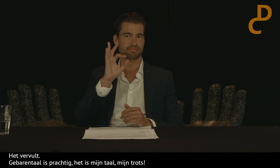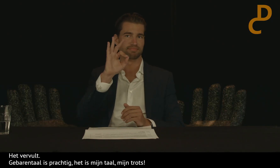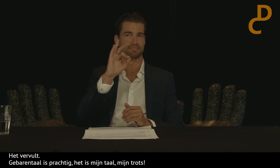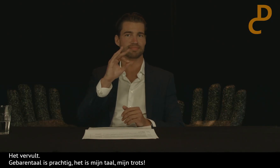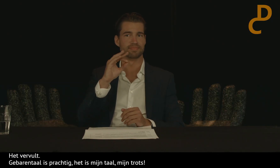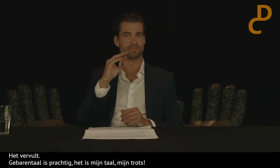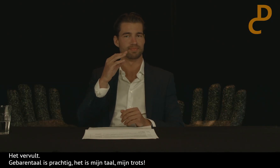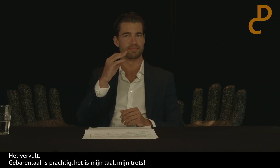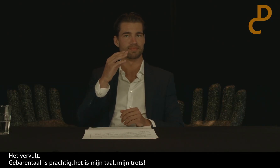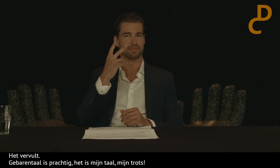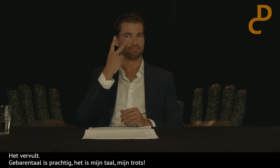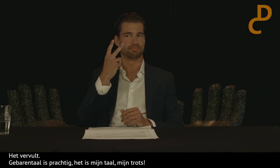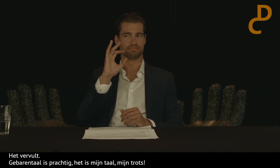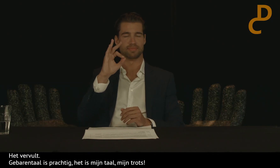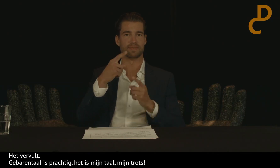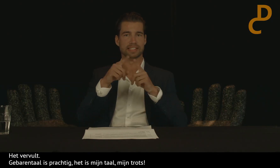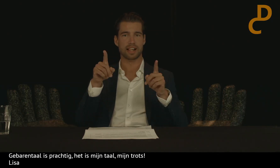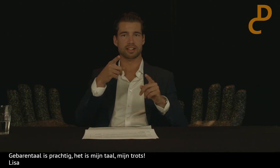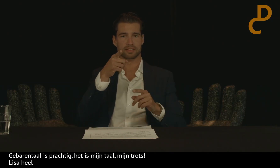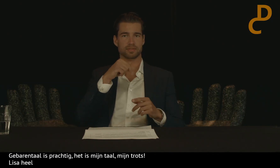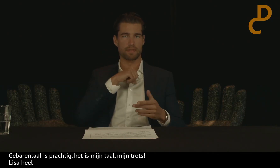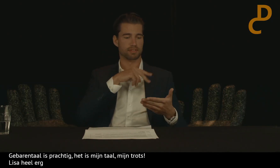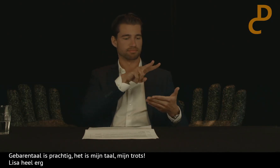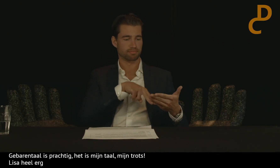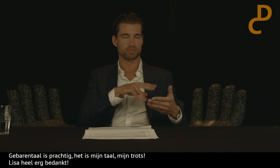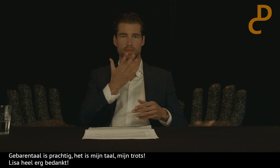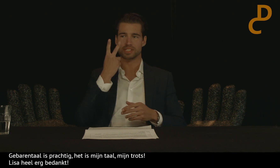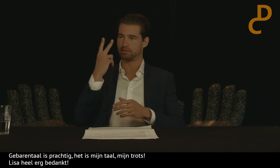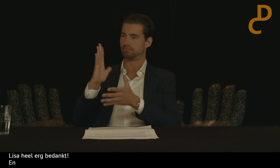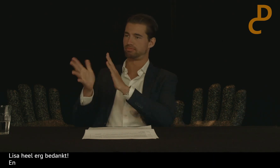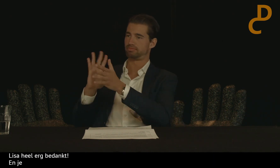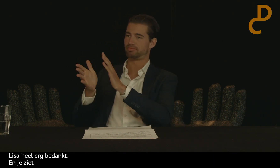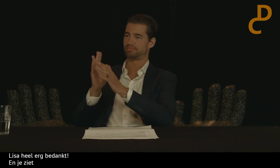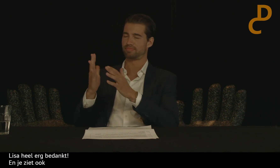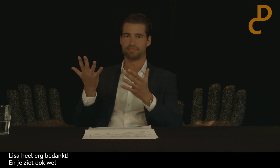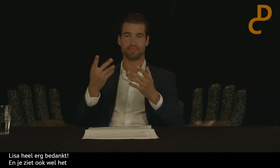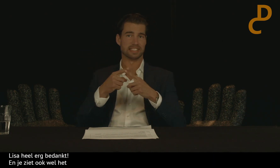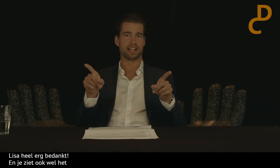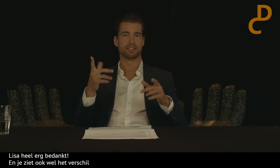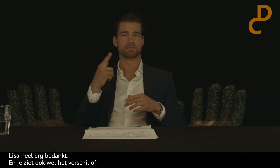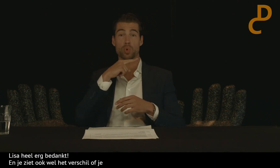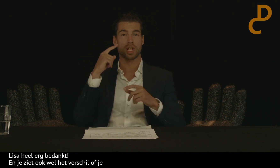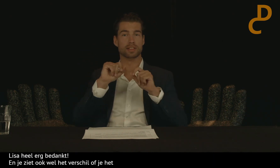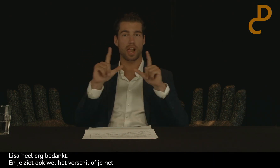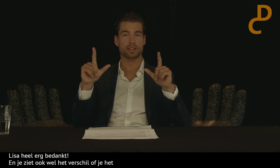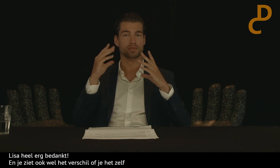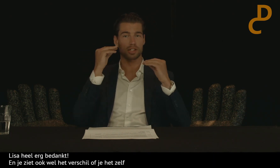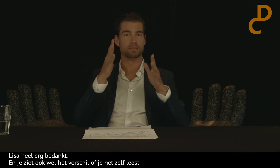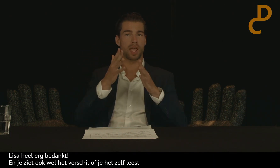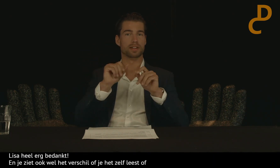Lisa, hartstikke bedankt. En je ziet ook wel een verschil of je het zelf leest of dat je het in gebaren ziet. Daar zit echt wel een verschil